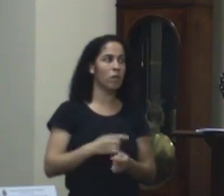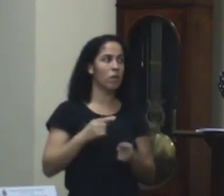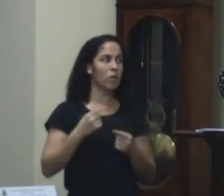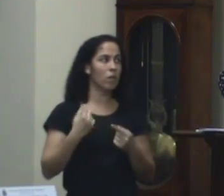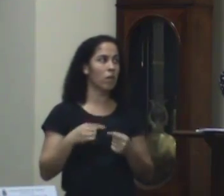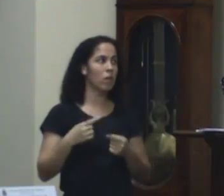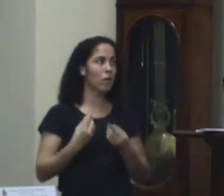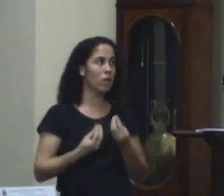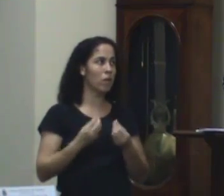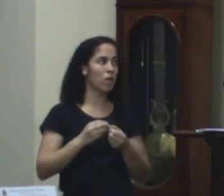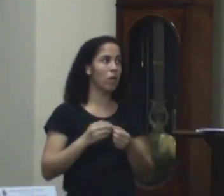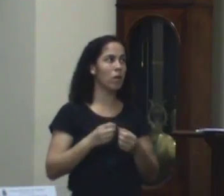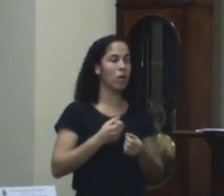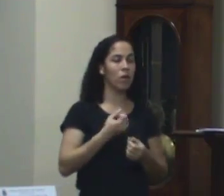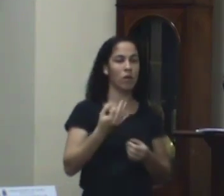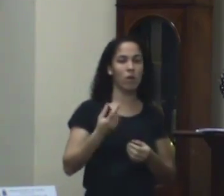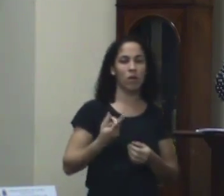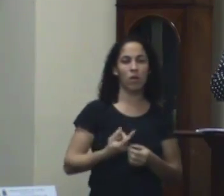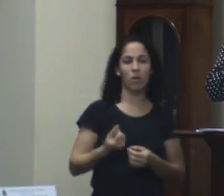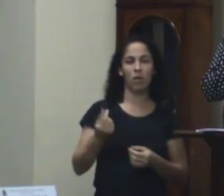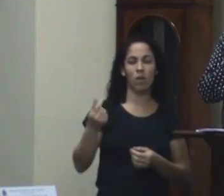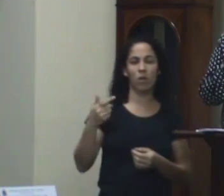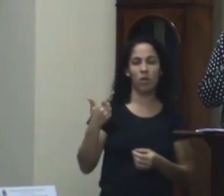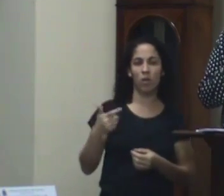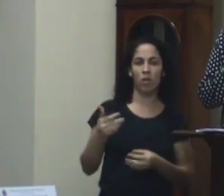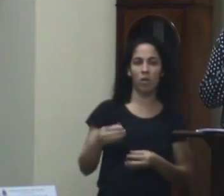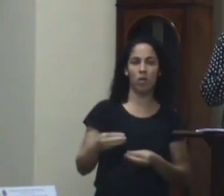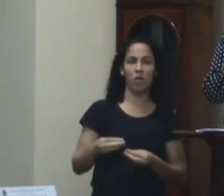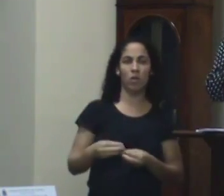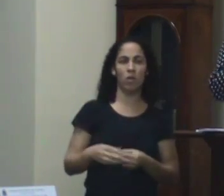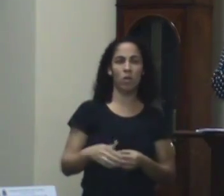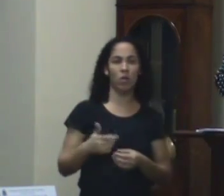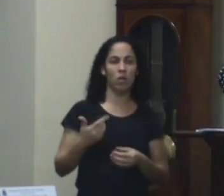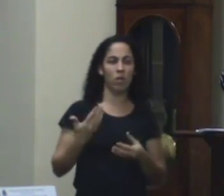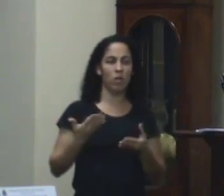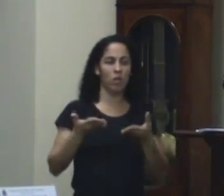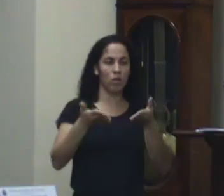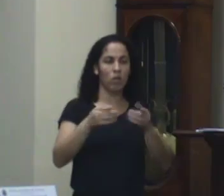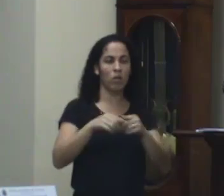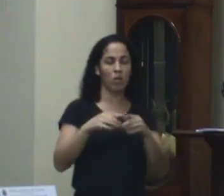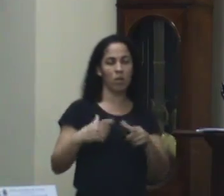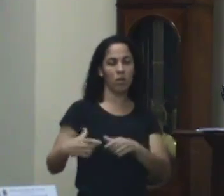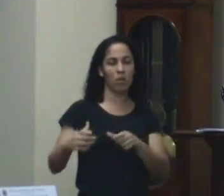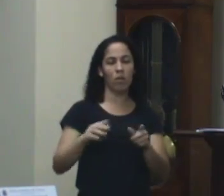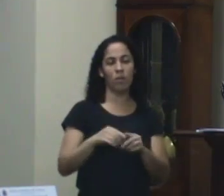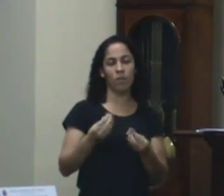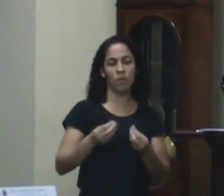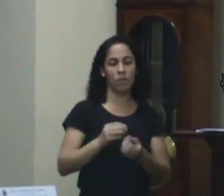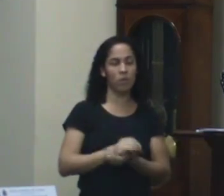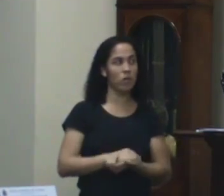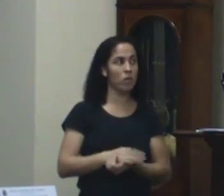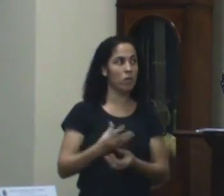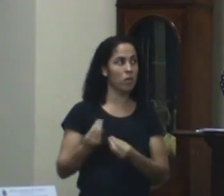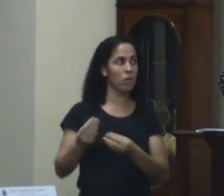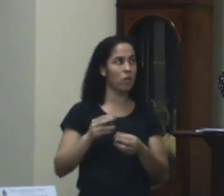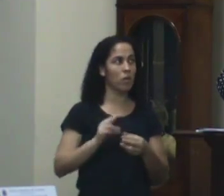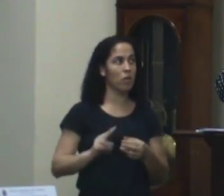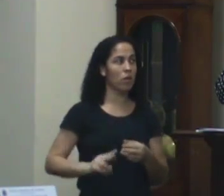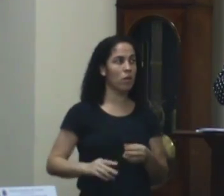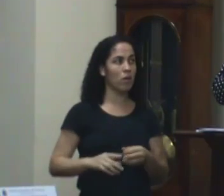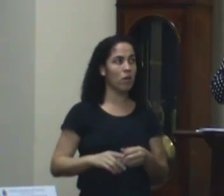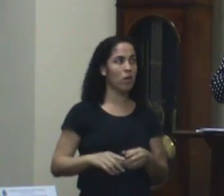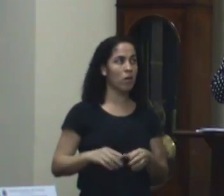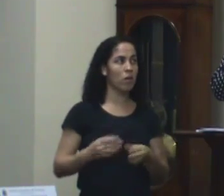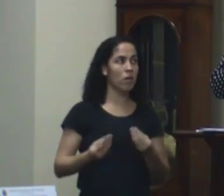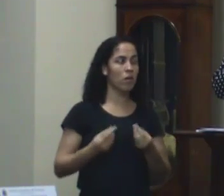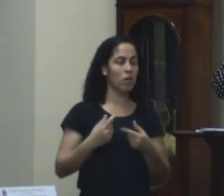que quando essa verba não se coloca, não se chega naquela denominação, muitas das vezes não é